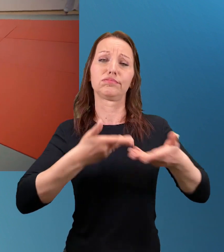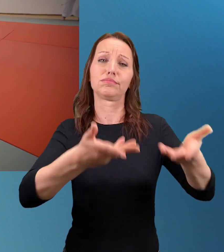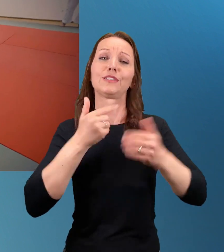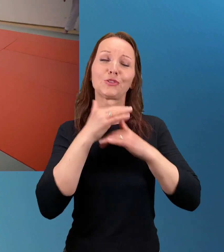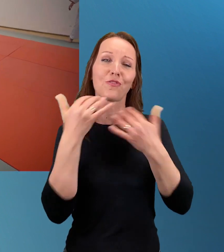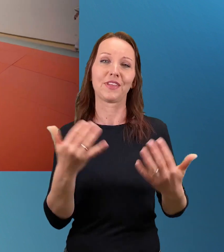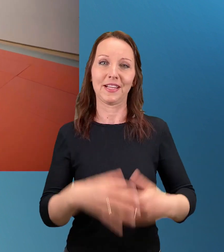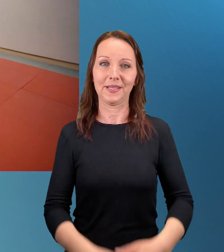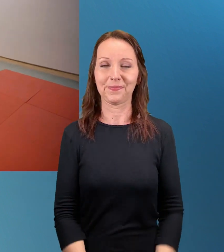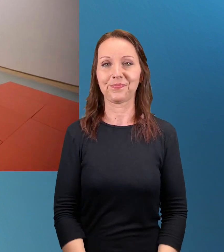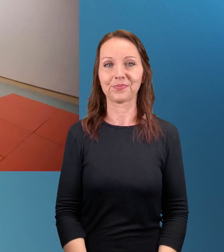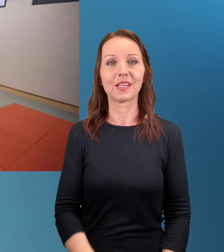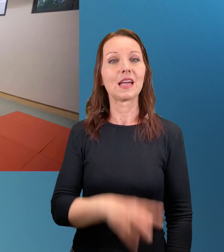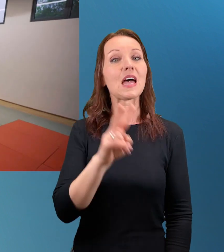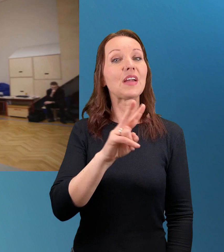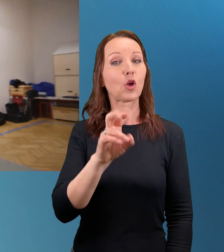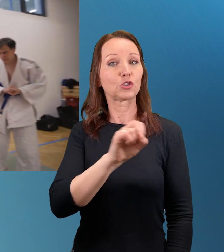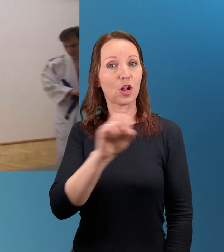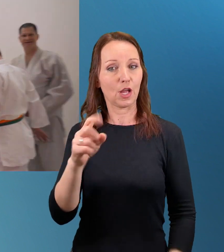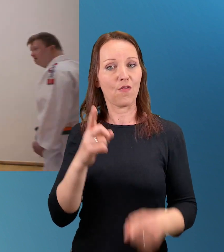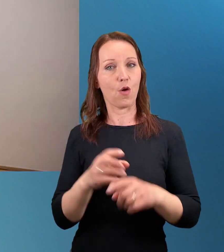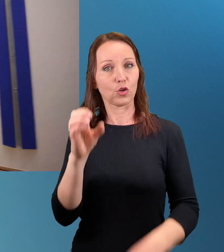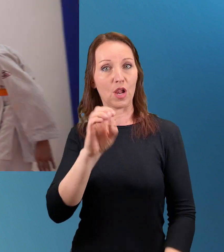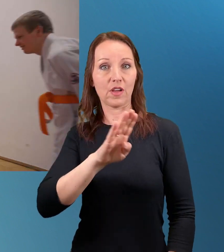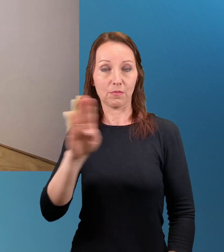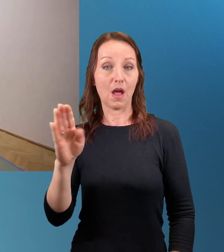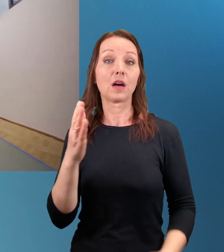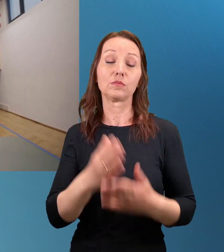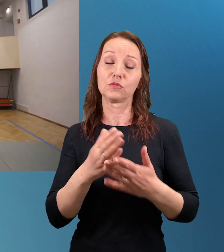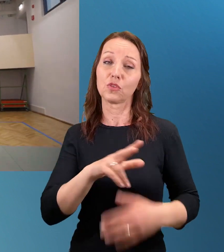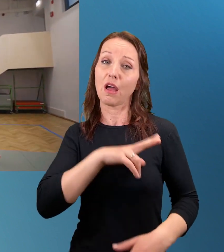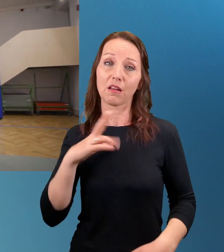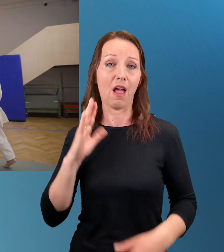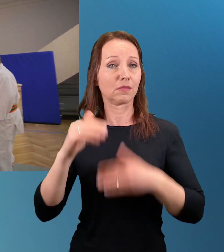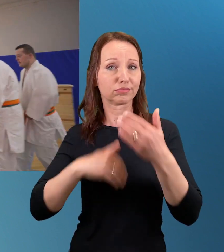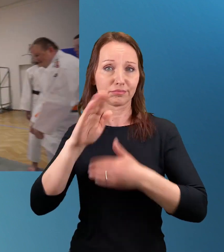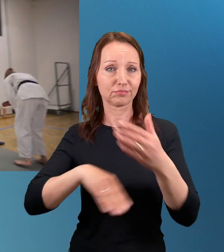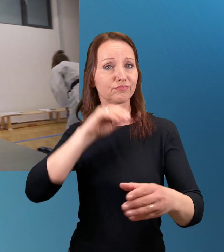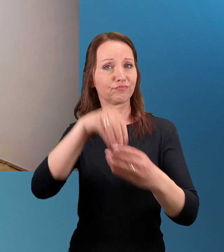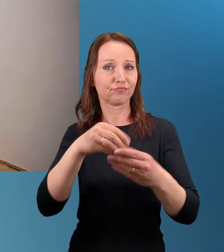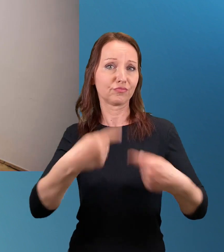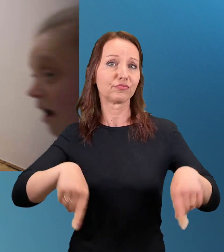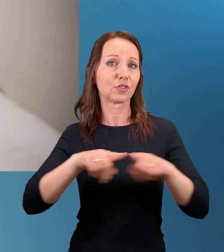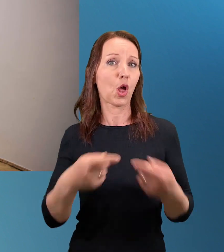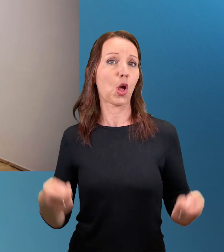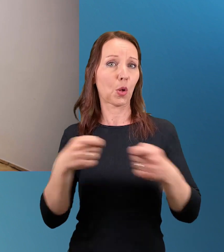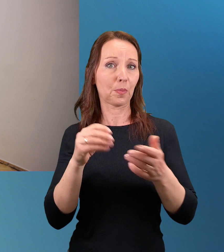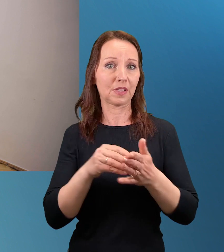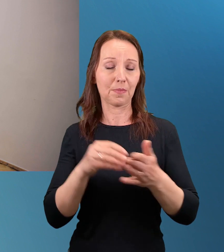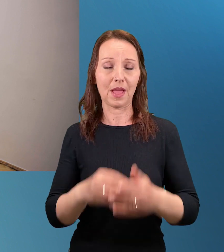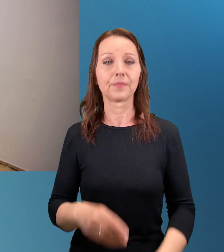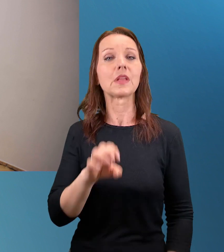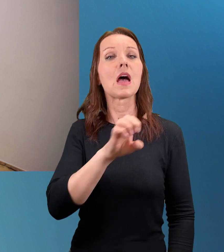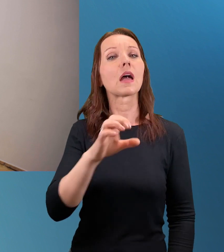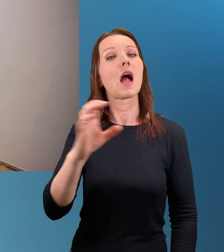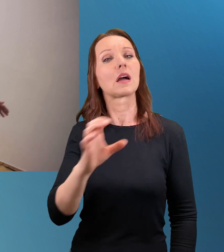Viktoria Skolnikowa und Oliver Barr sind nun schon seit geraumer Zeit ein Teil ihrer Lebensaufgabe. Auch wenn Erika Klaassen in den